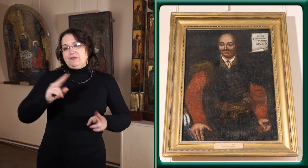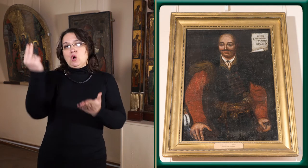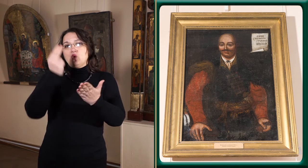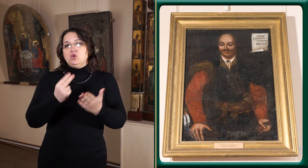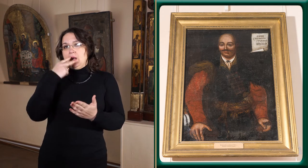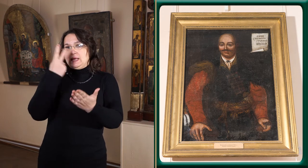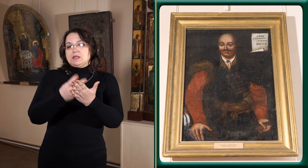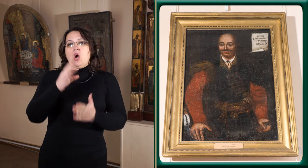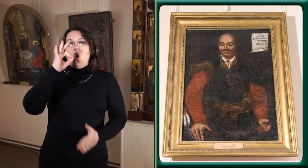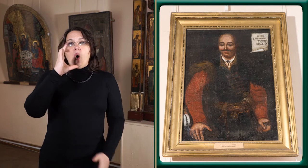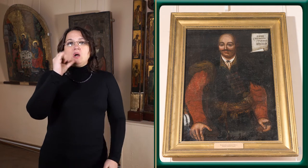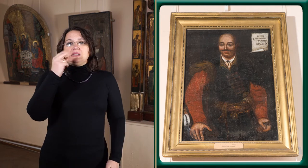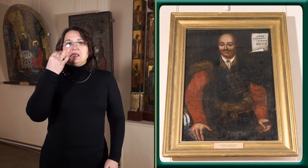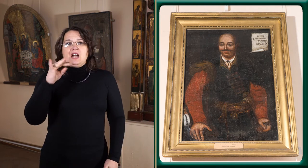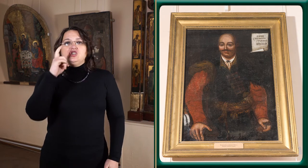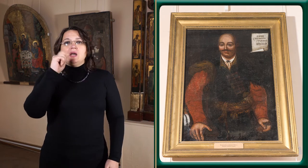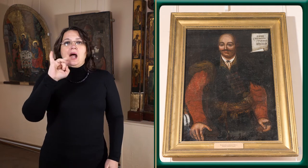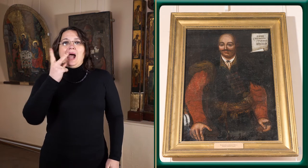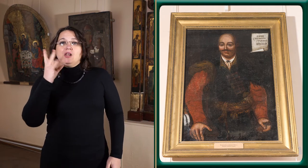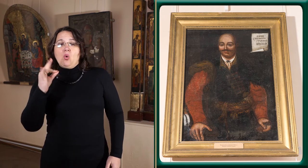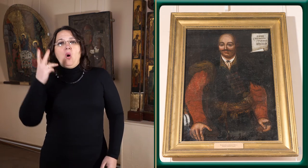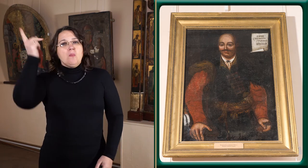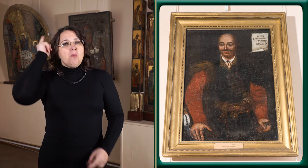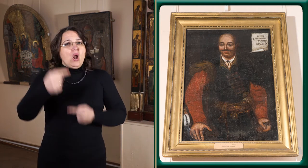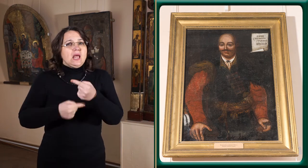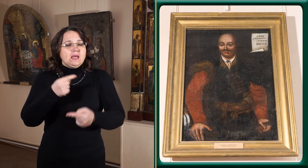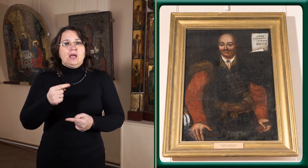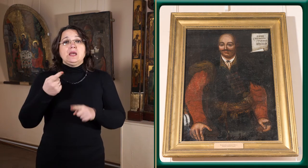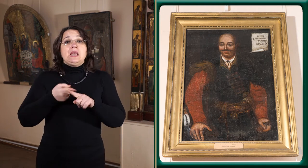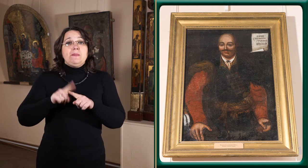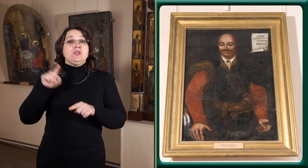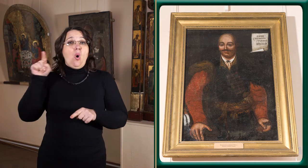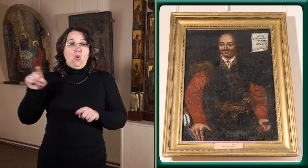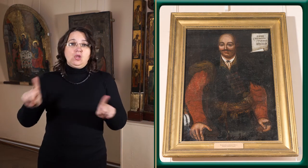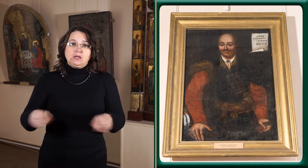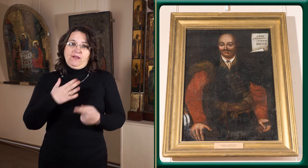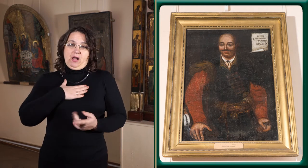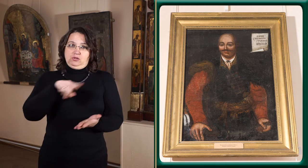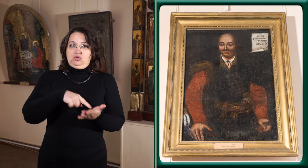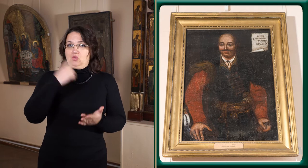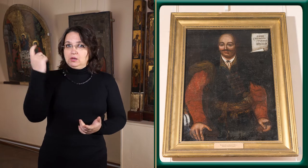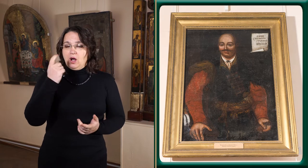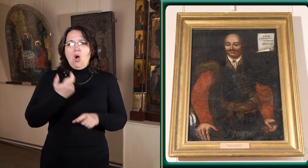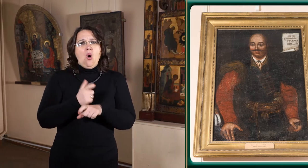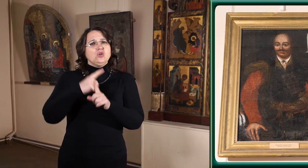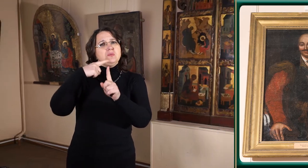изобразил осадчего Харько. По легенде, именно он основал наш город. Очень позитивно выглядит